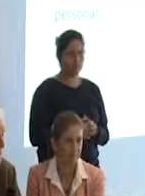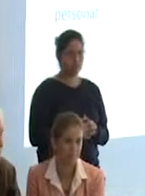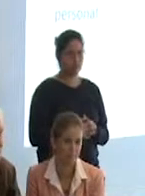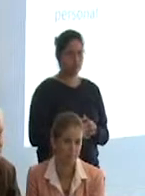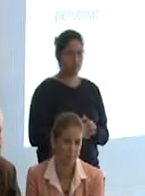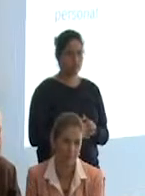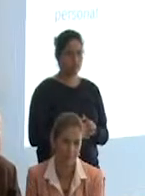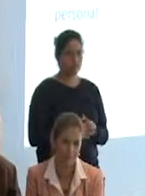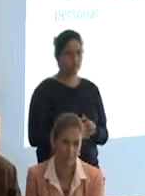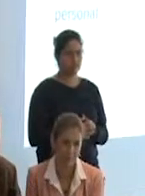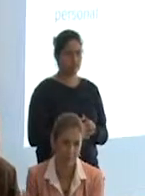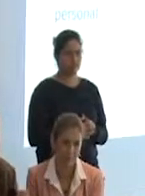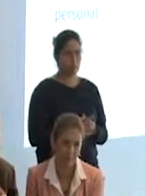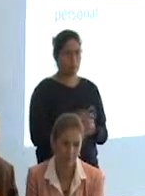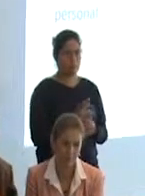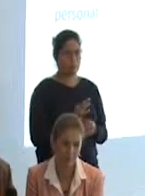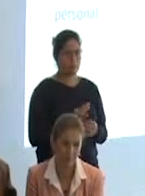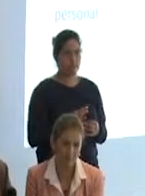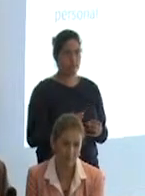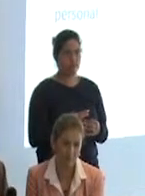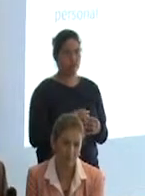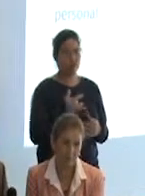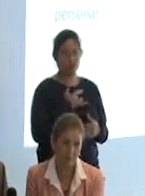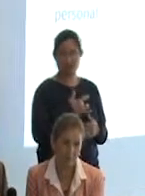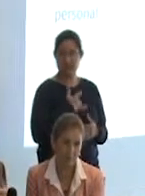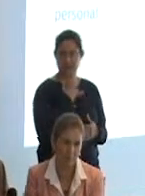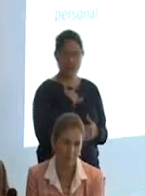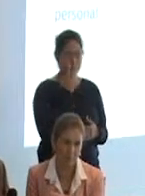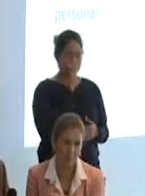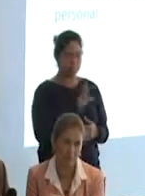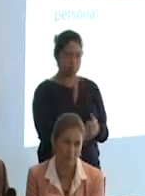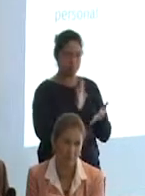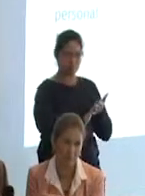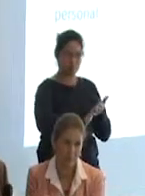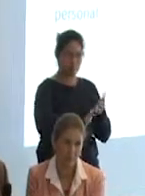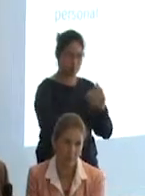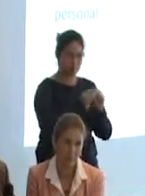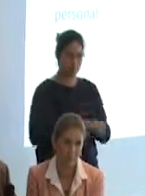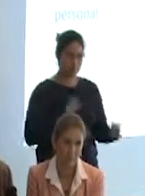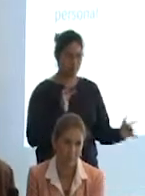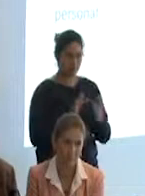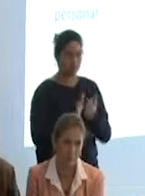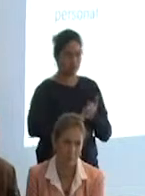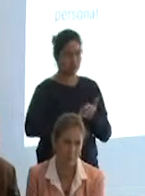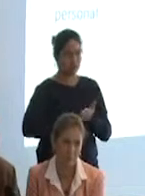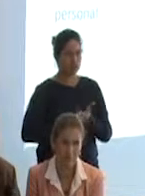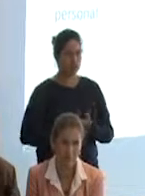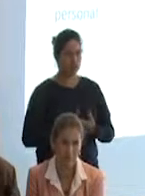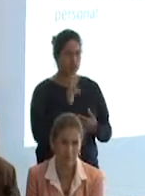A partir de este momento no hay solución. No veo solución.